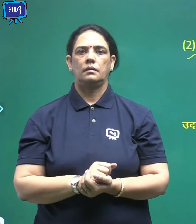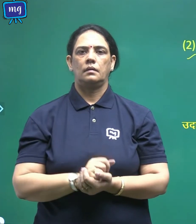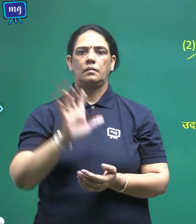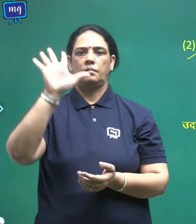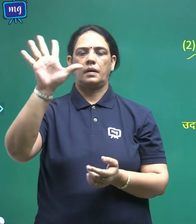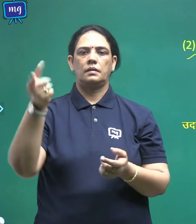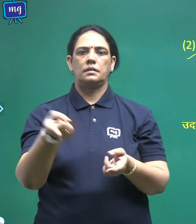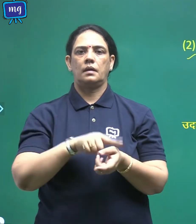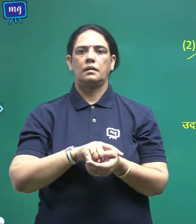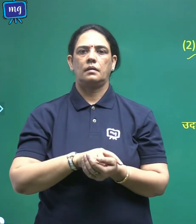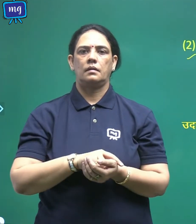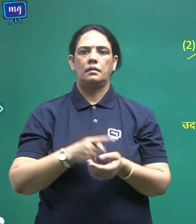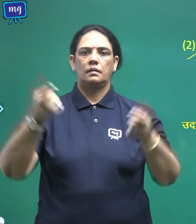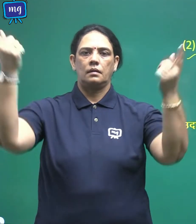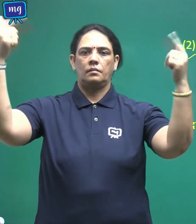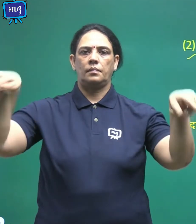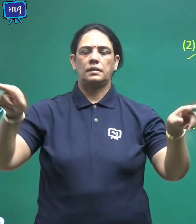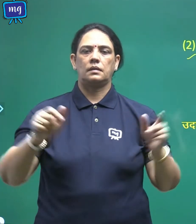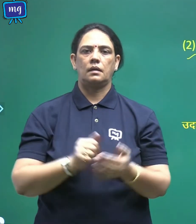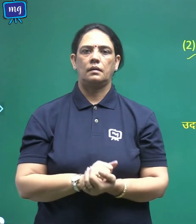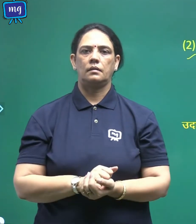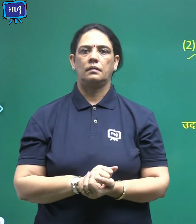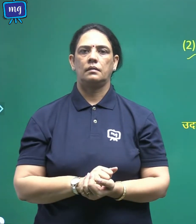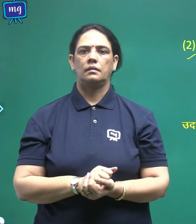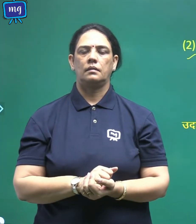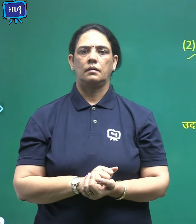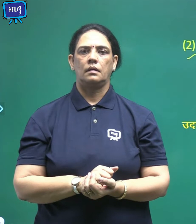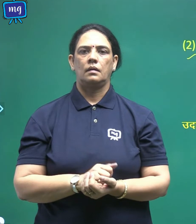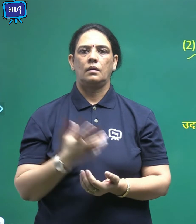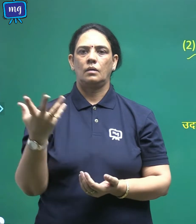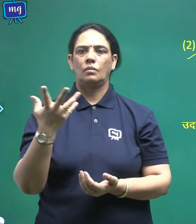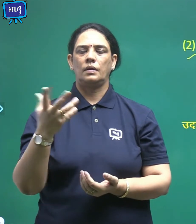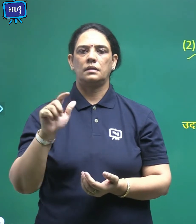5 से विभाज्यता। कोई संख्या